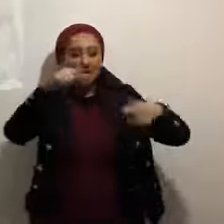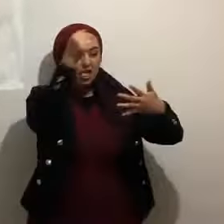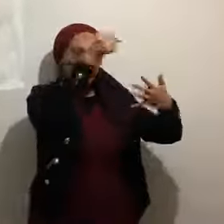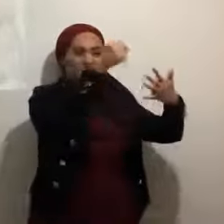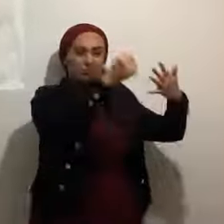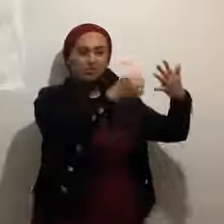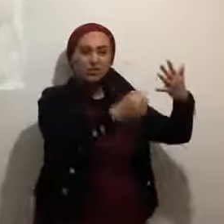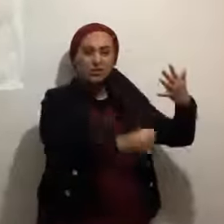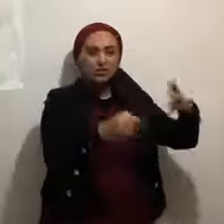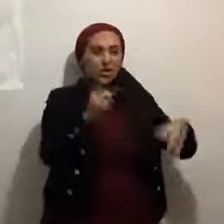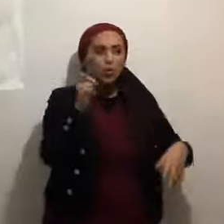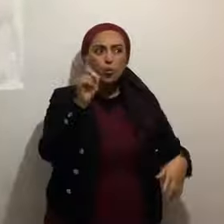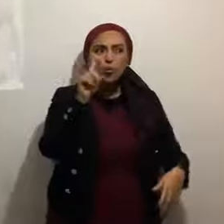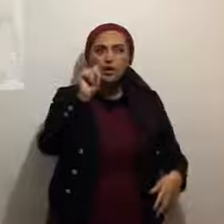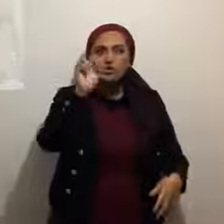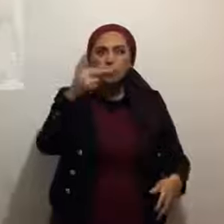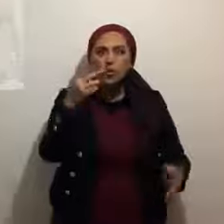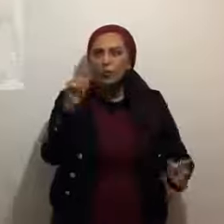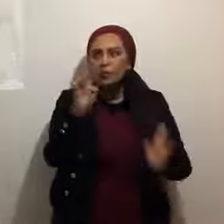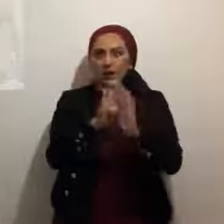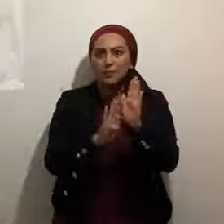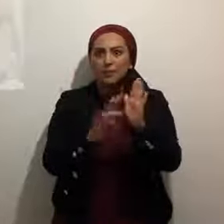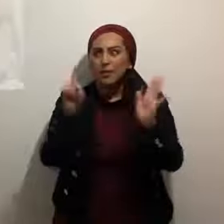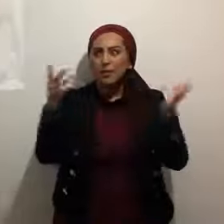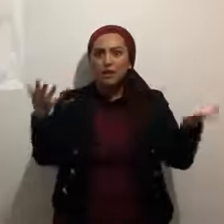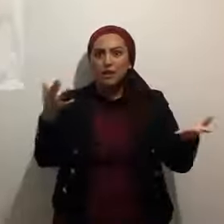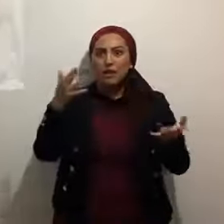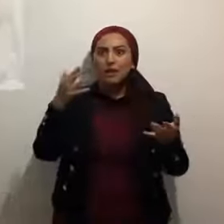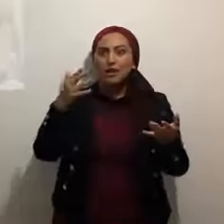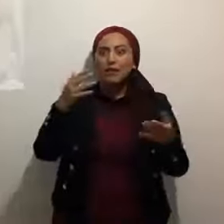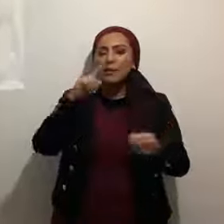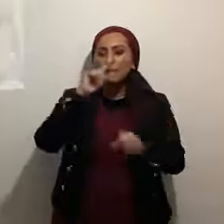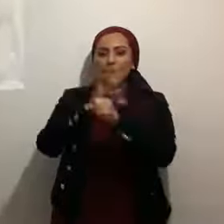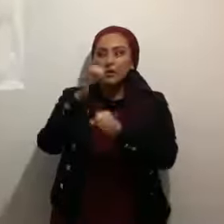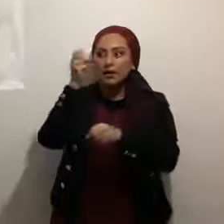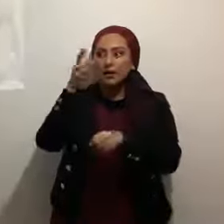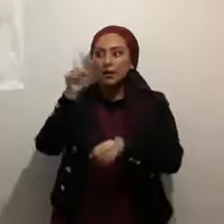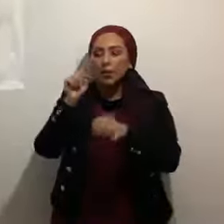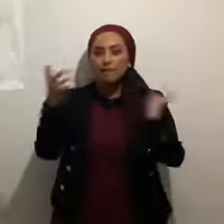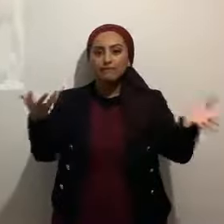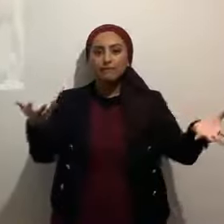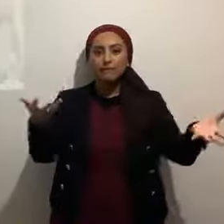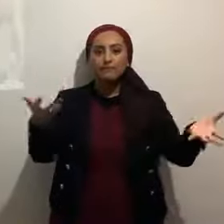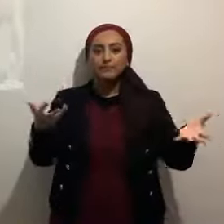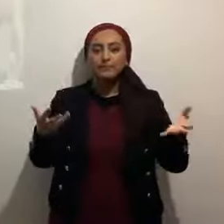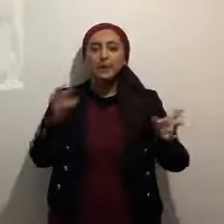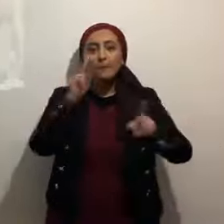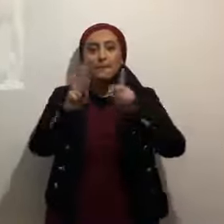la Torá? ¿Y la Biblia? ¿Las promesas de Yahshua? Y entonces han querido taparte esa